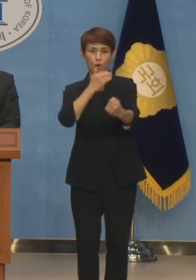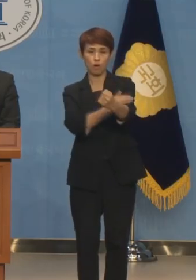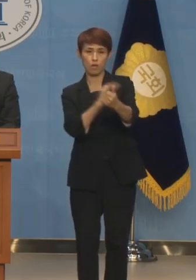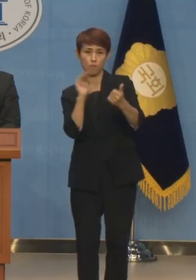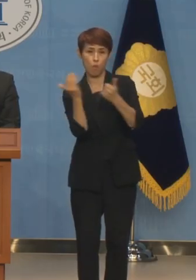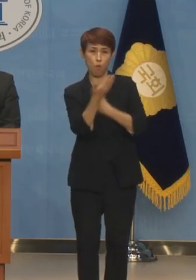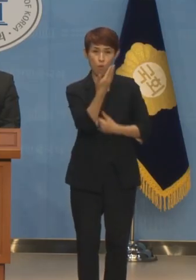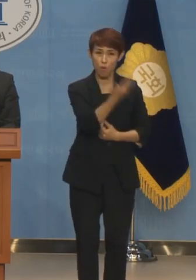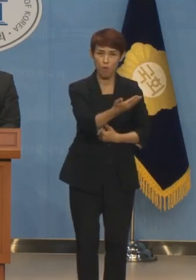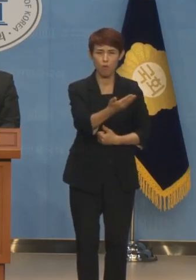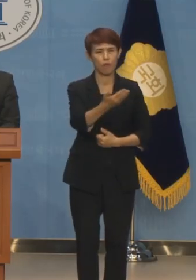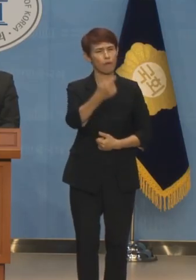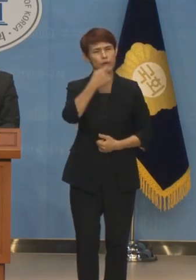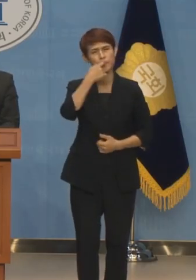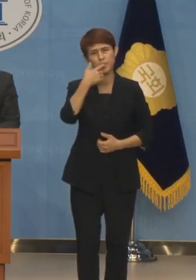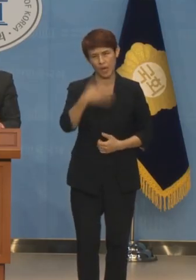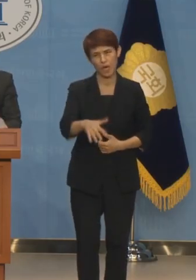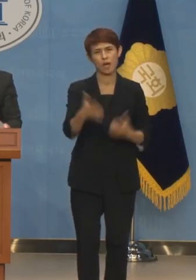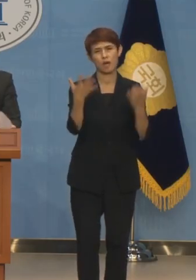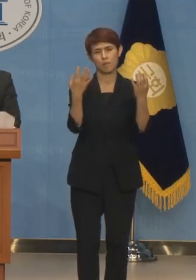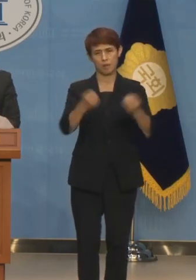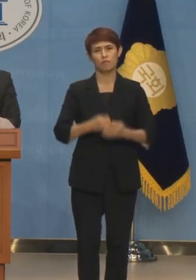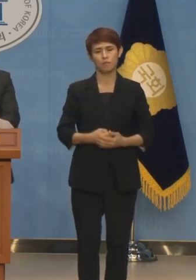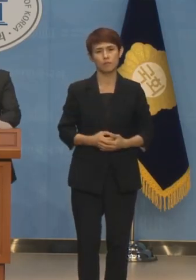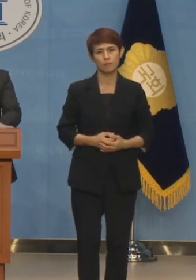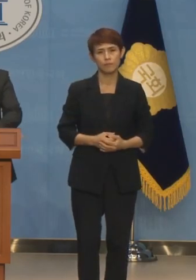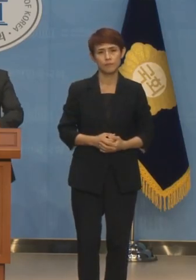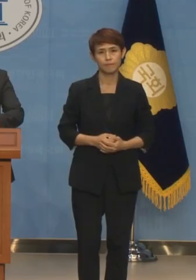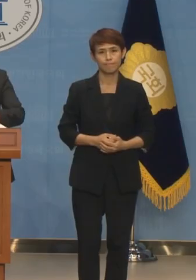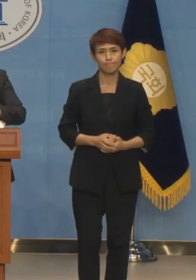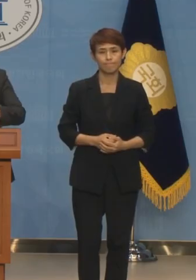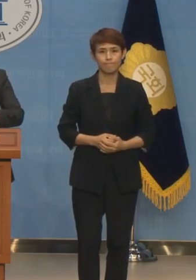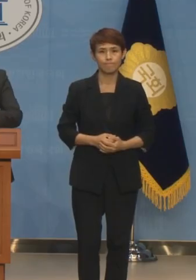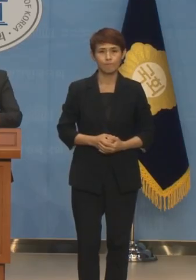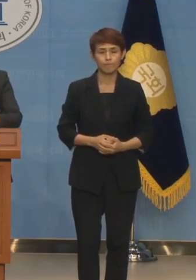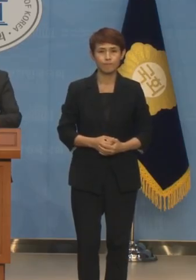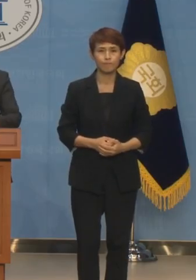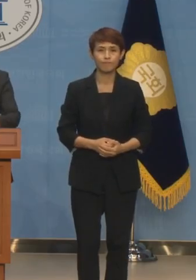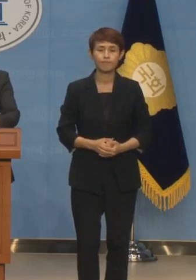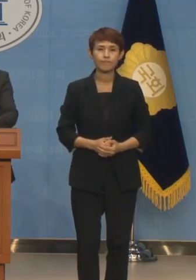보호하기에 여전히 미흡한 점이 많습니다.